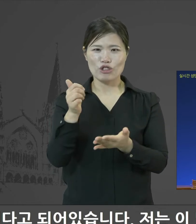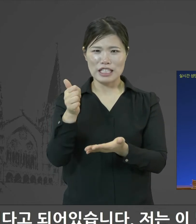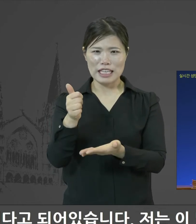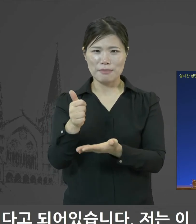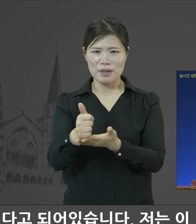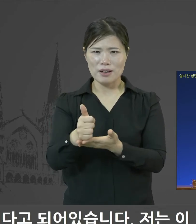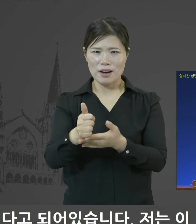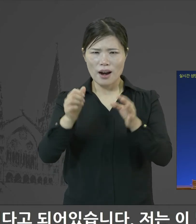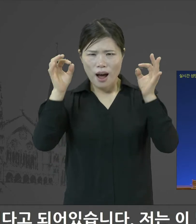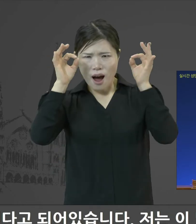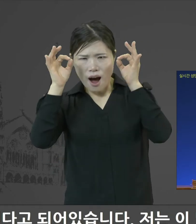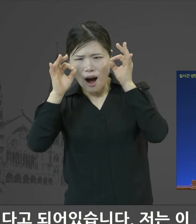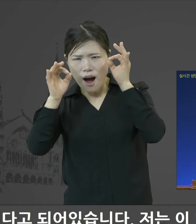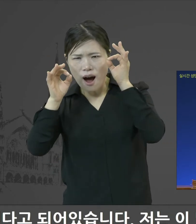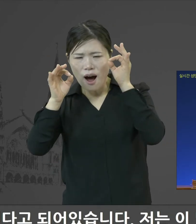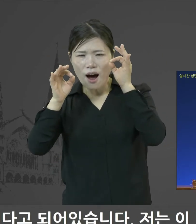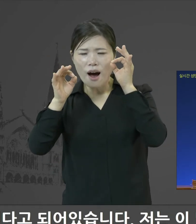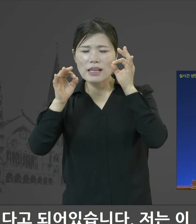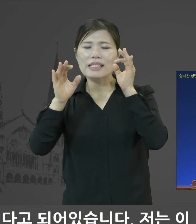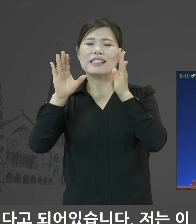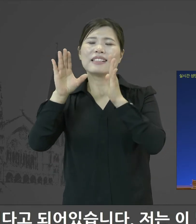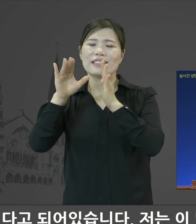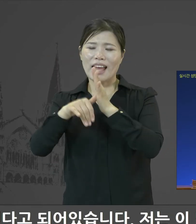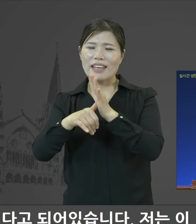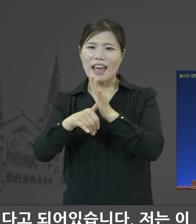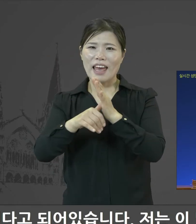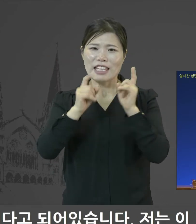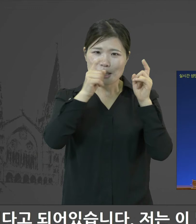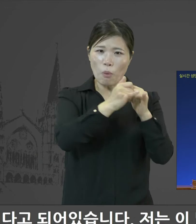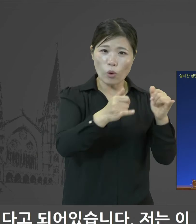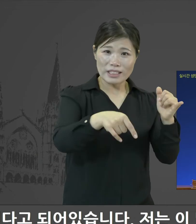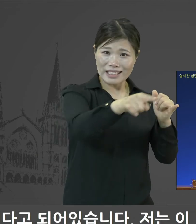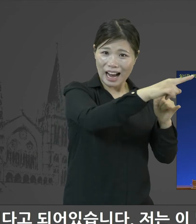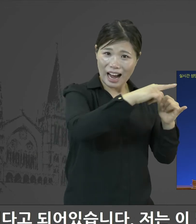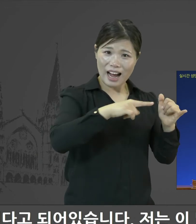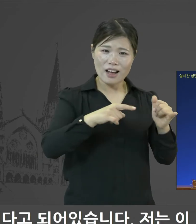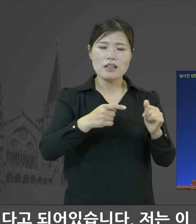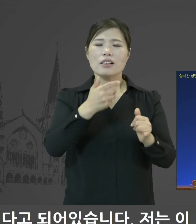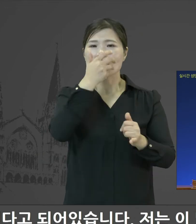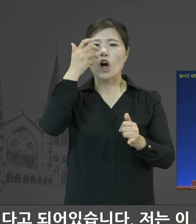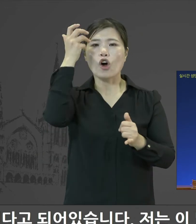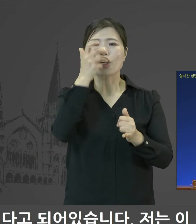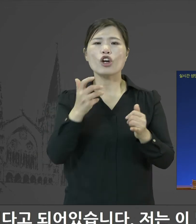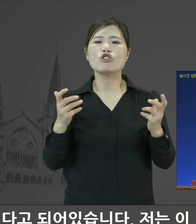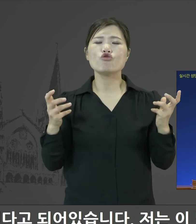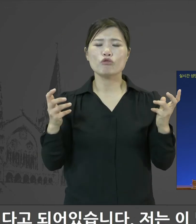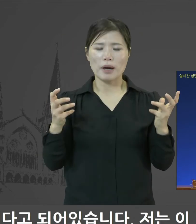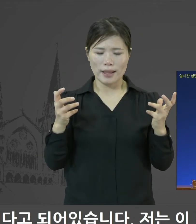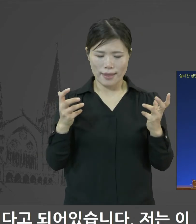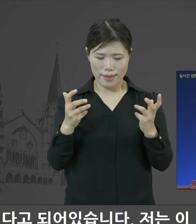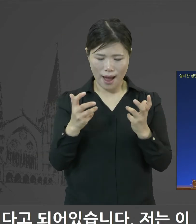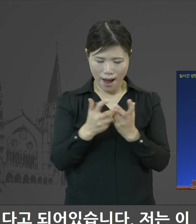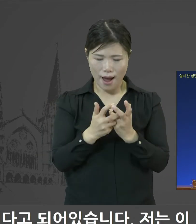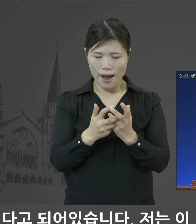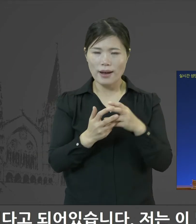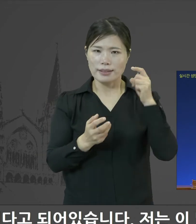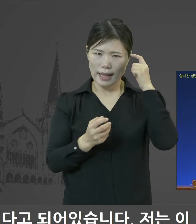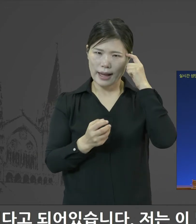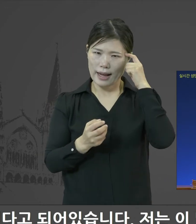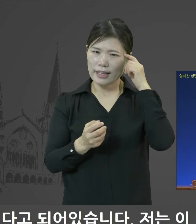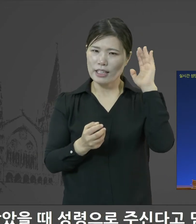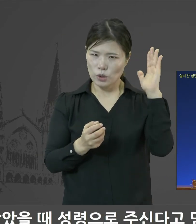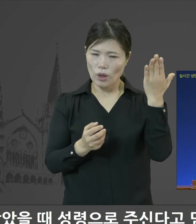성령으로 충만했다라고 확실히 믿습니다. 그들이 예수님을 찾는 과정 속에서 성령께서 그들을